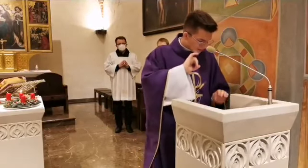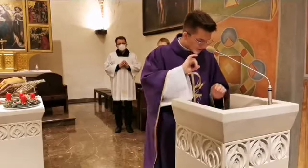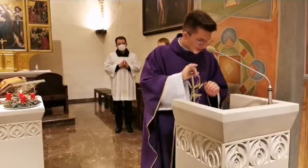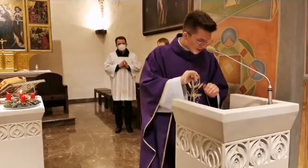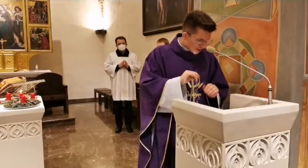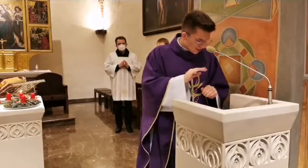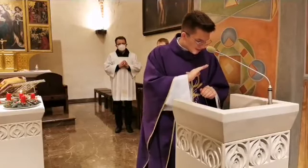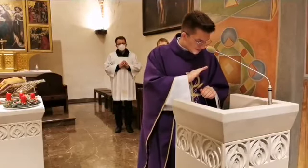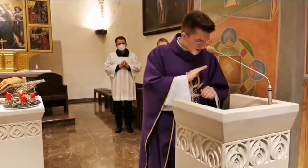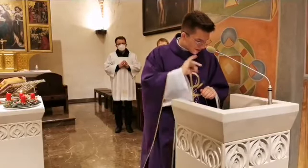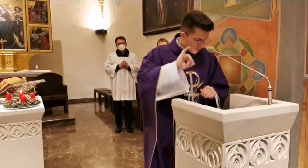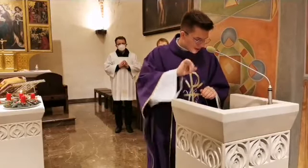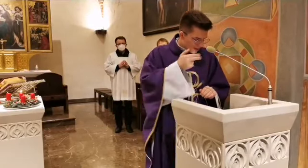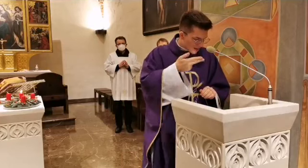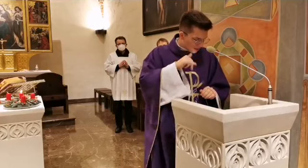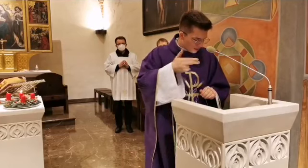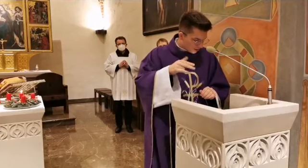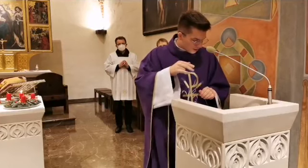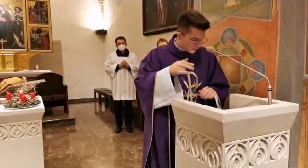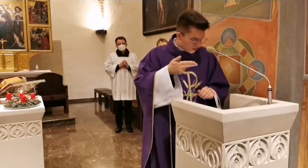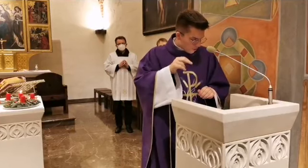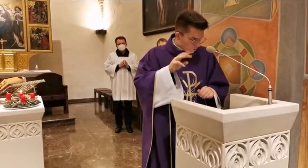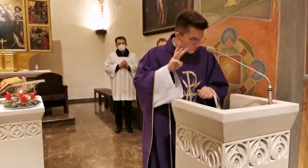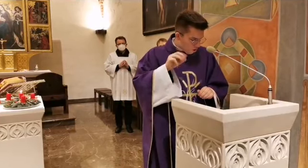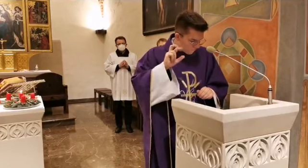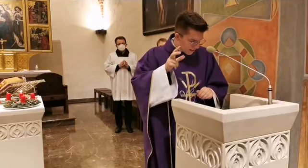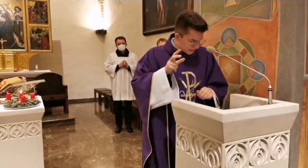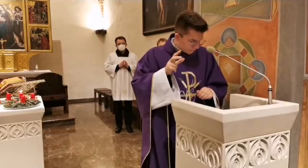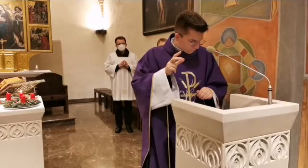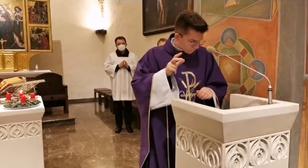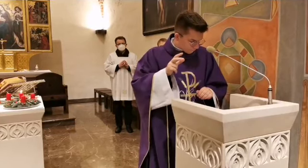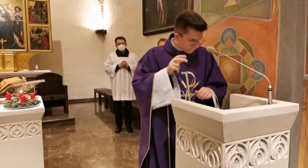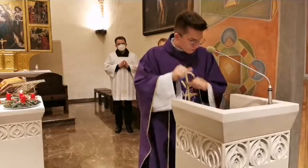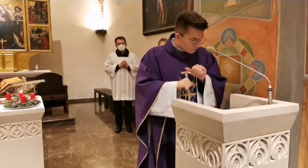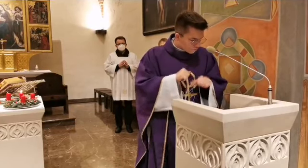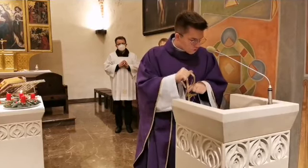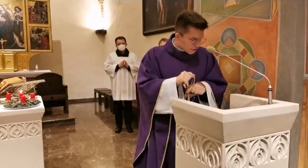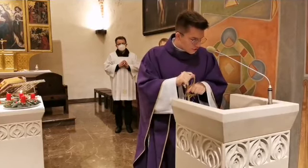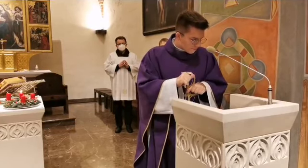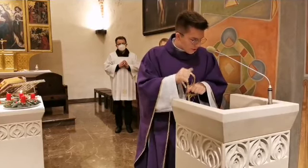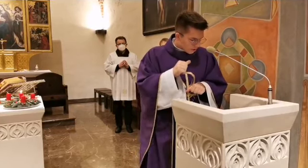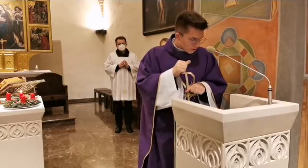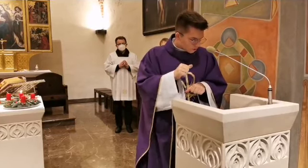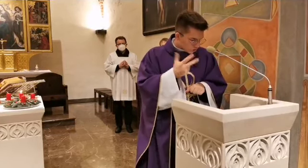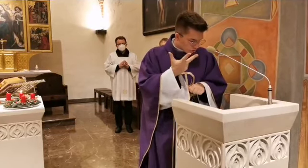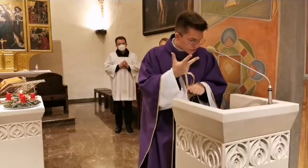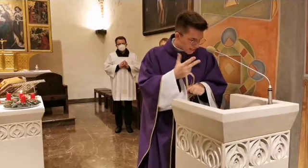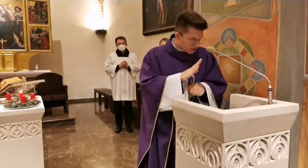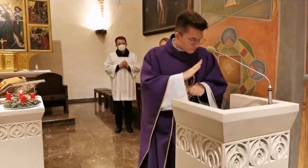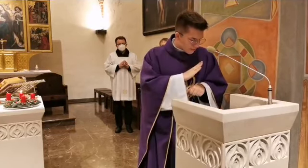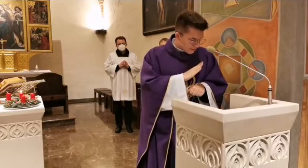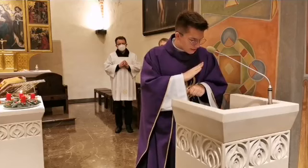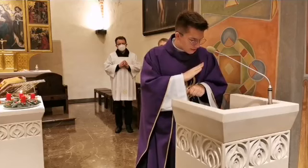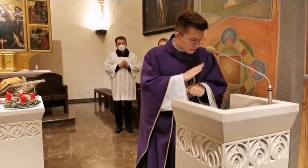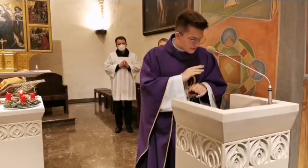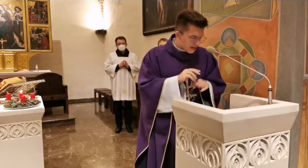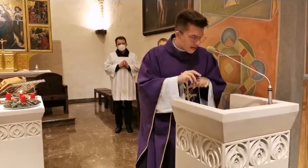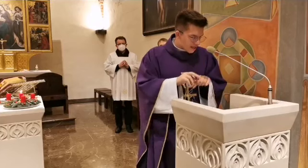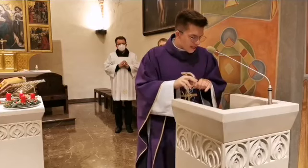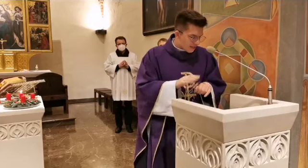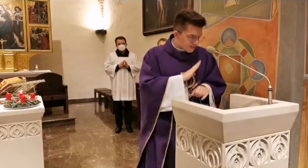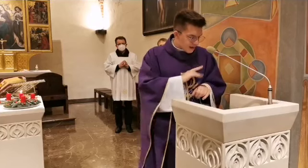w intencji zmarłej Janiny Nowak w trzecią rocznicę śmierci